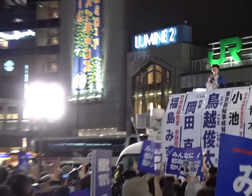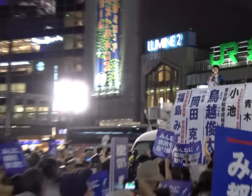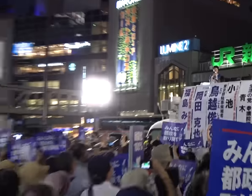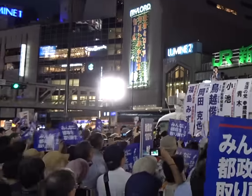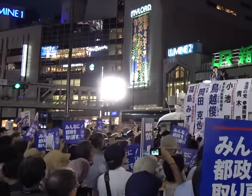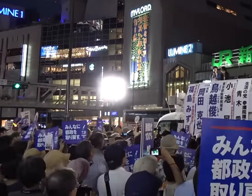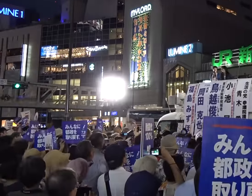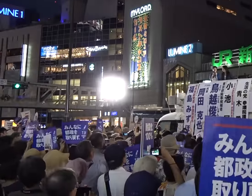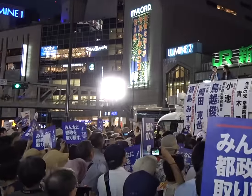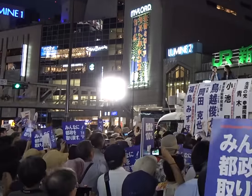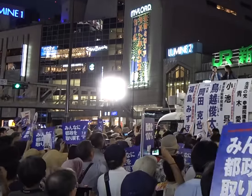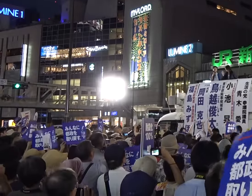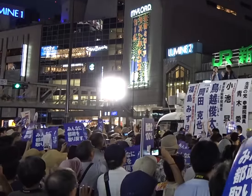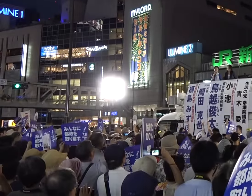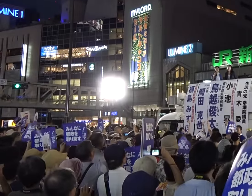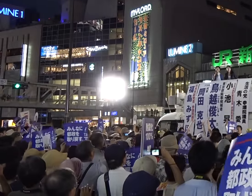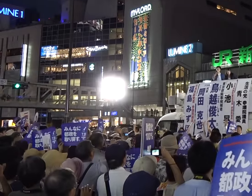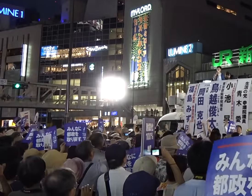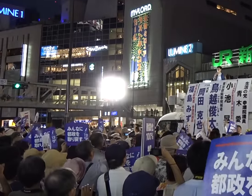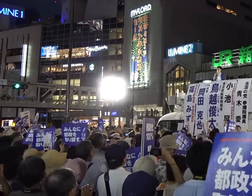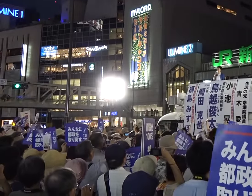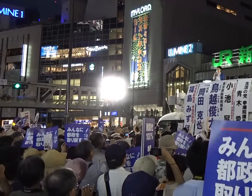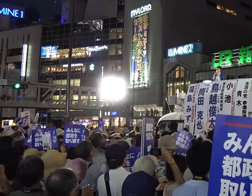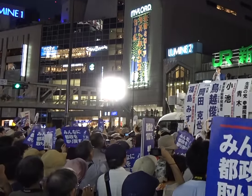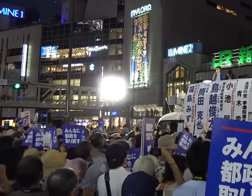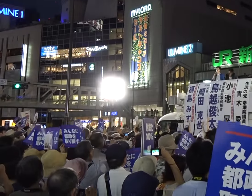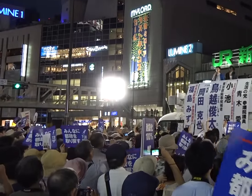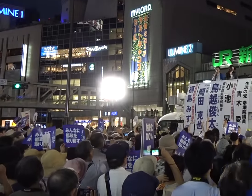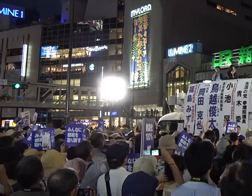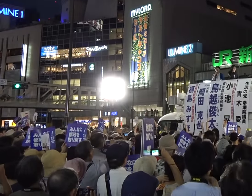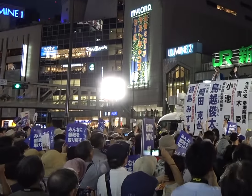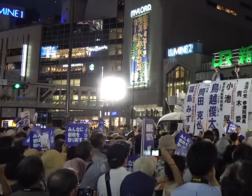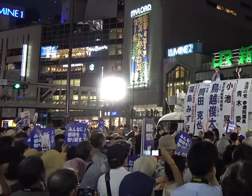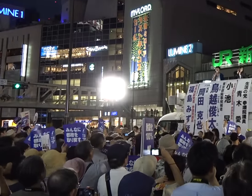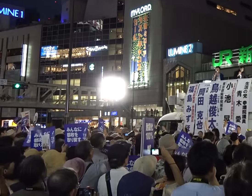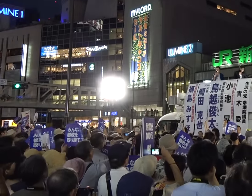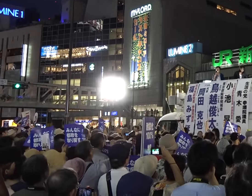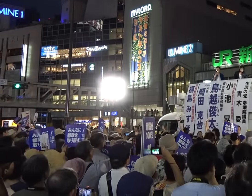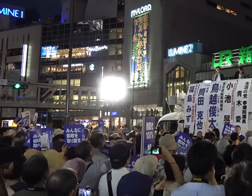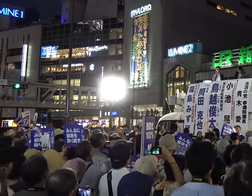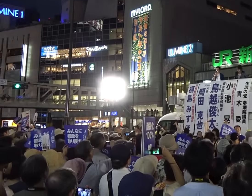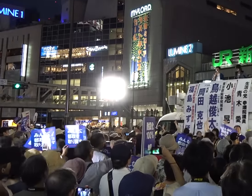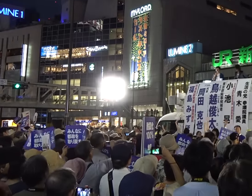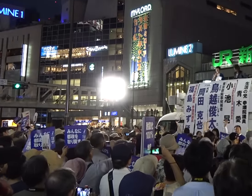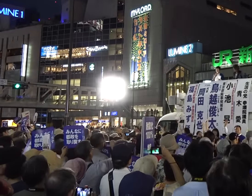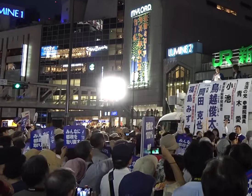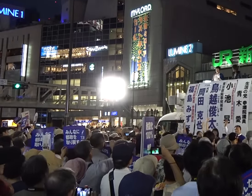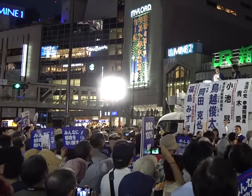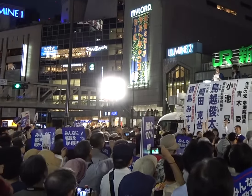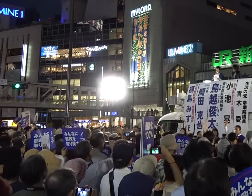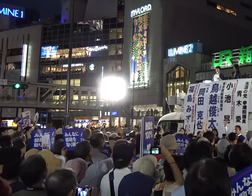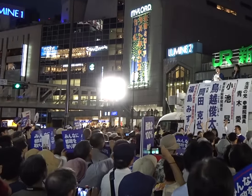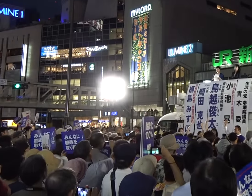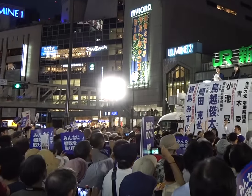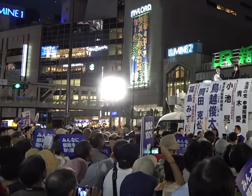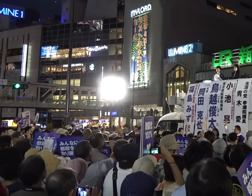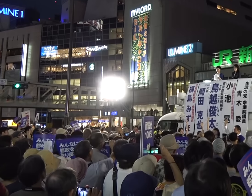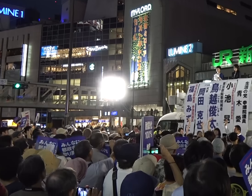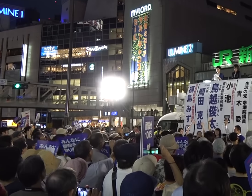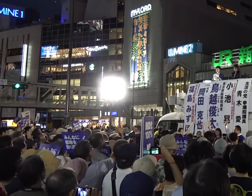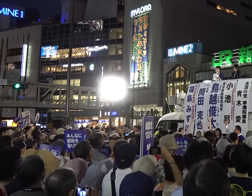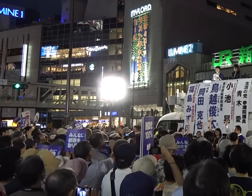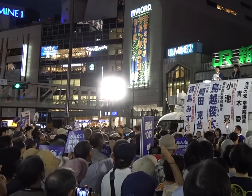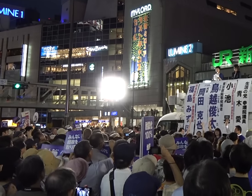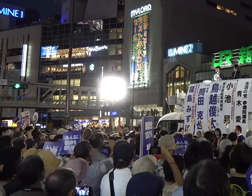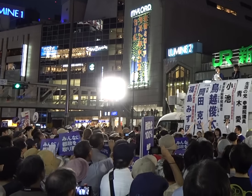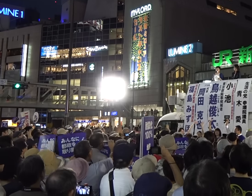青木参議院議員ありがとうございました。ここで今日の応援弁士の皆さんをお呼びしたいと思います。社民